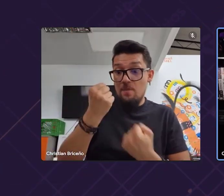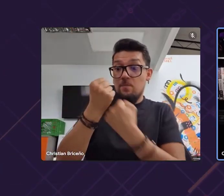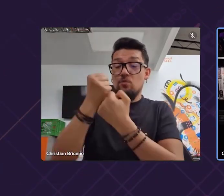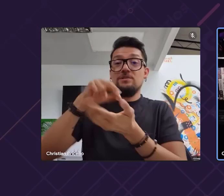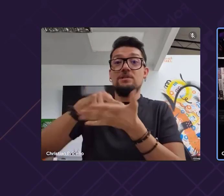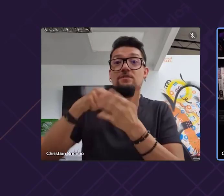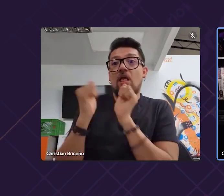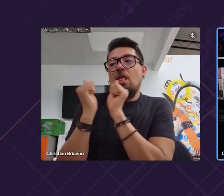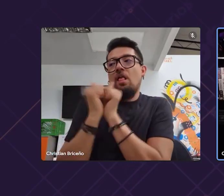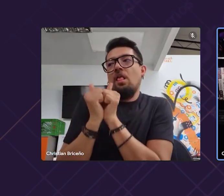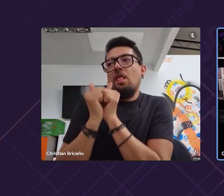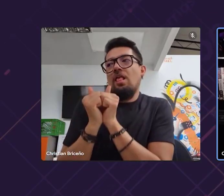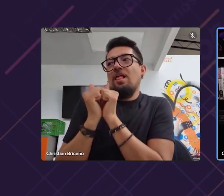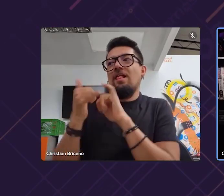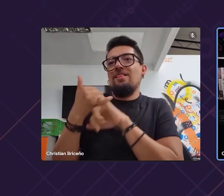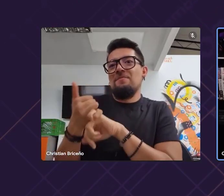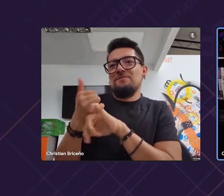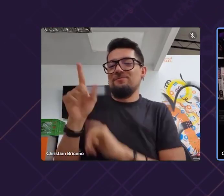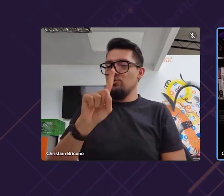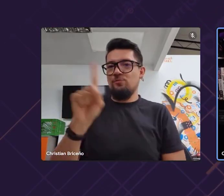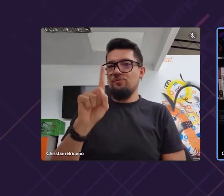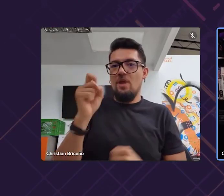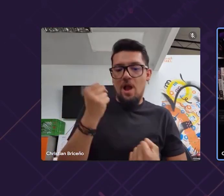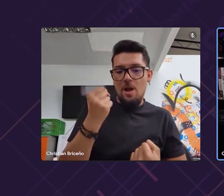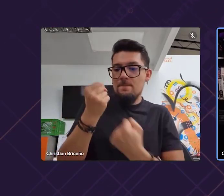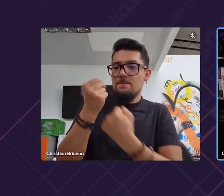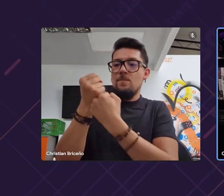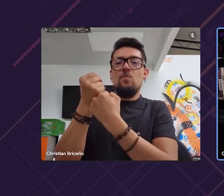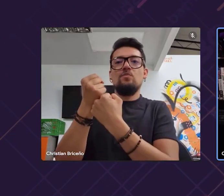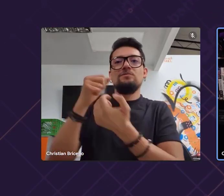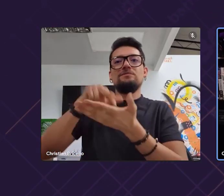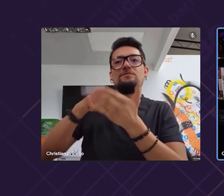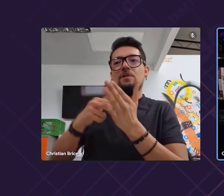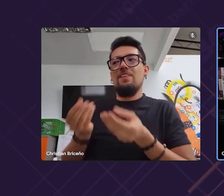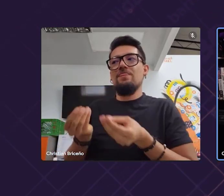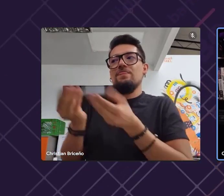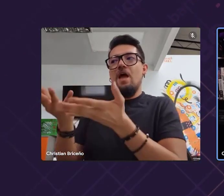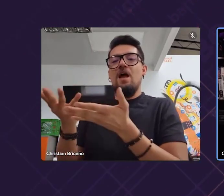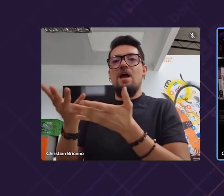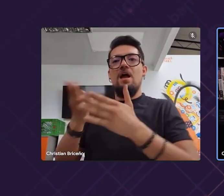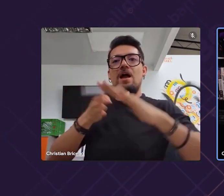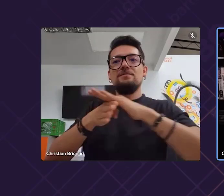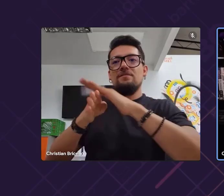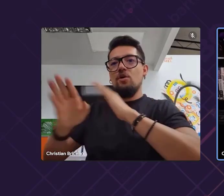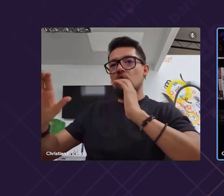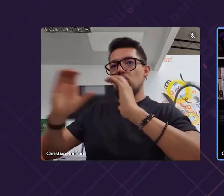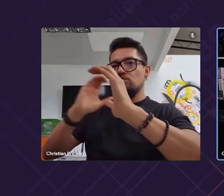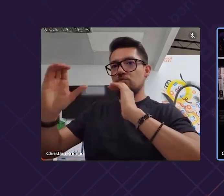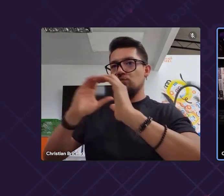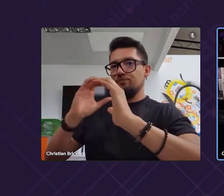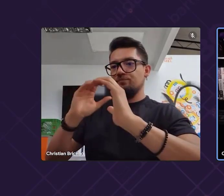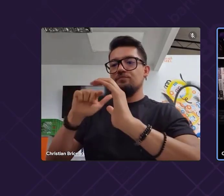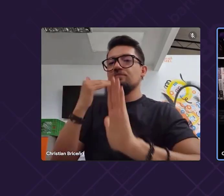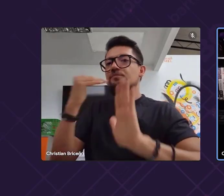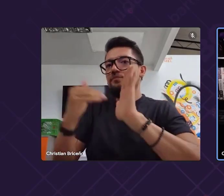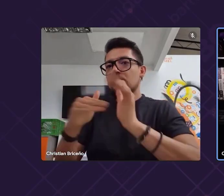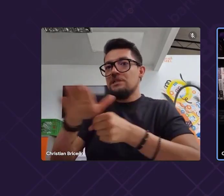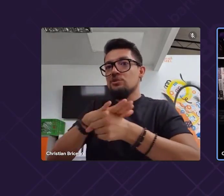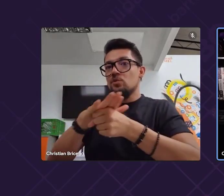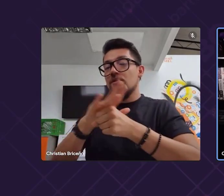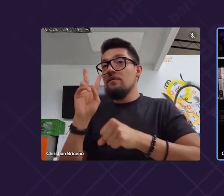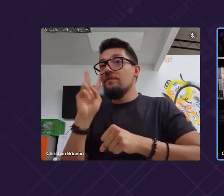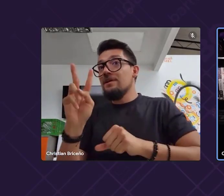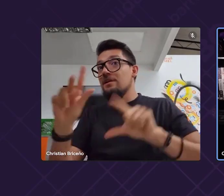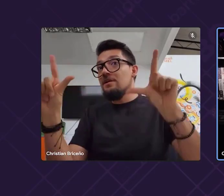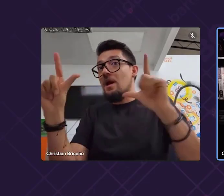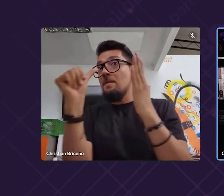pues el conocimiento es muy importante de saber qué es lo que me estoy enfrentando. Tengo un hijo sordo, cómo puedo comunicarme con